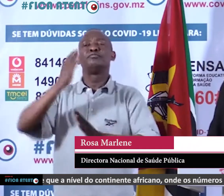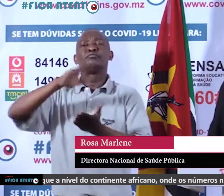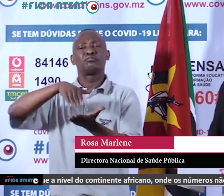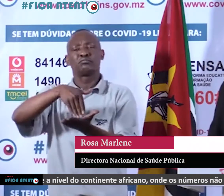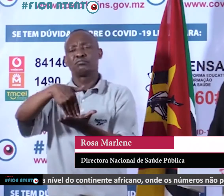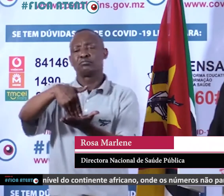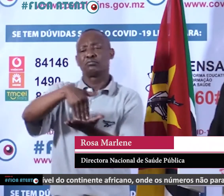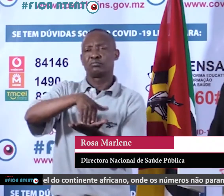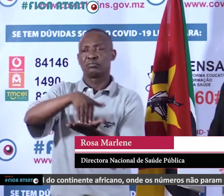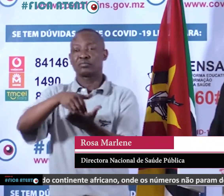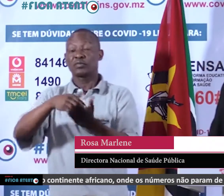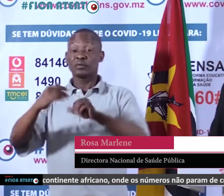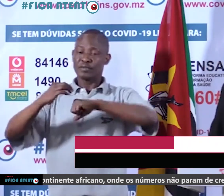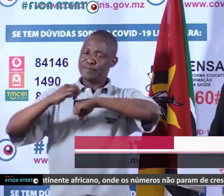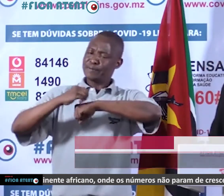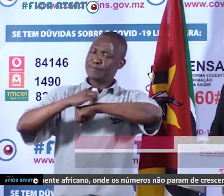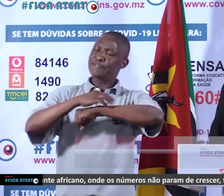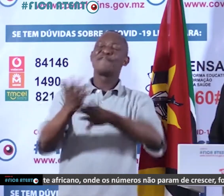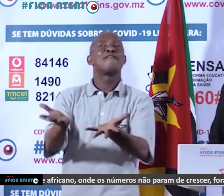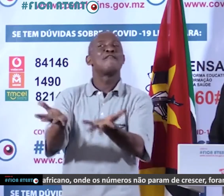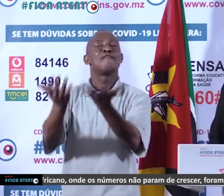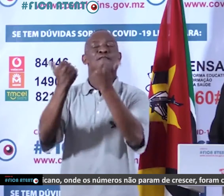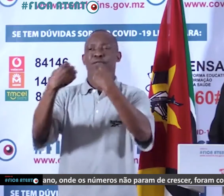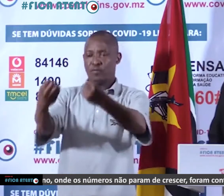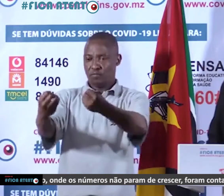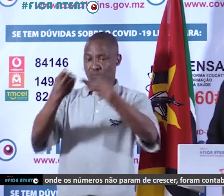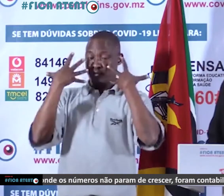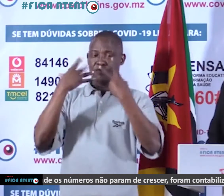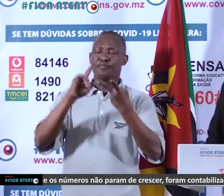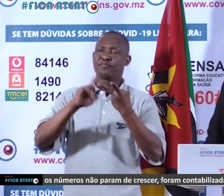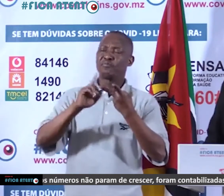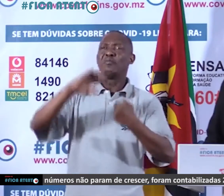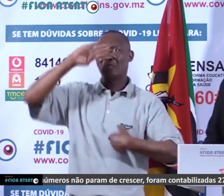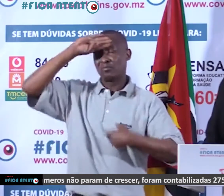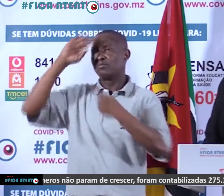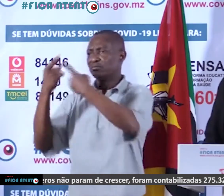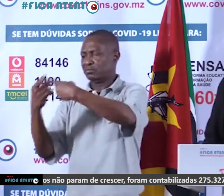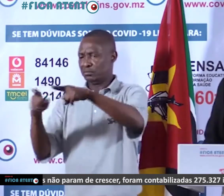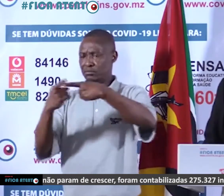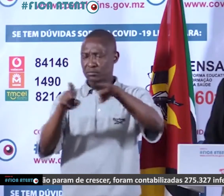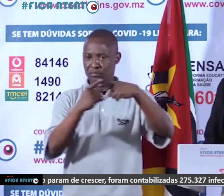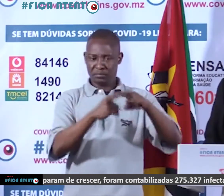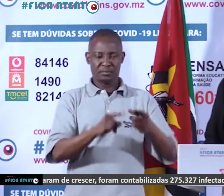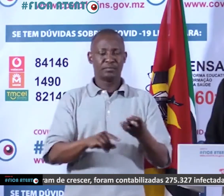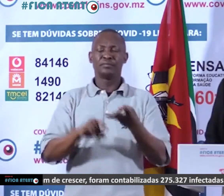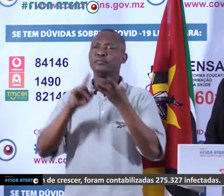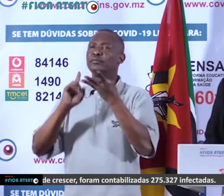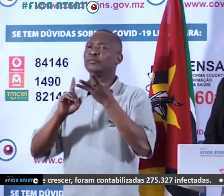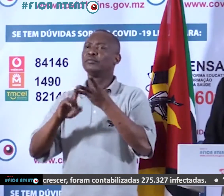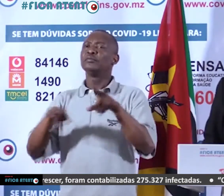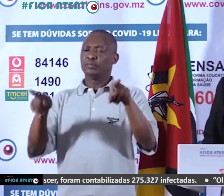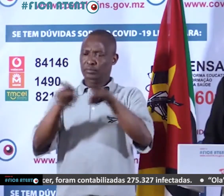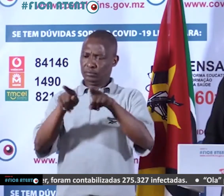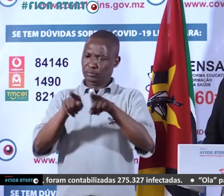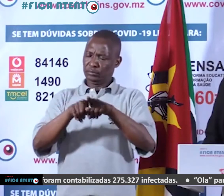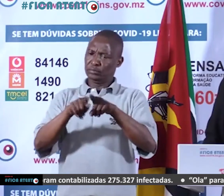a infecção pelo Covid-19 e outras doenças, e também contribuindo para o agravamento dos